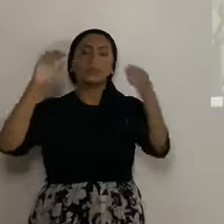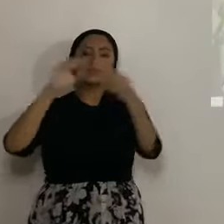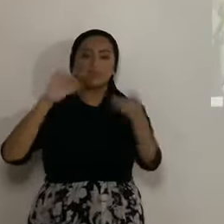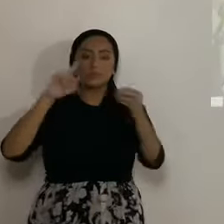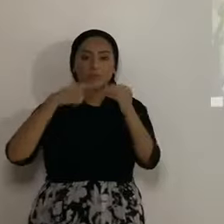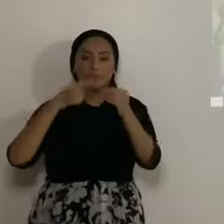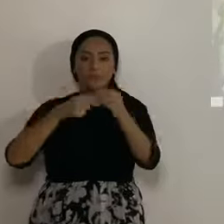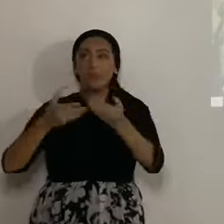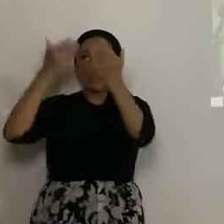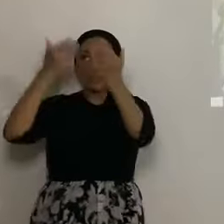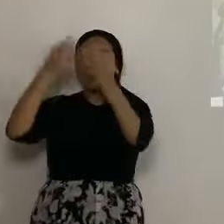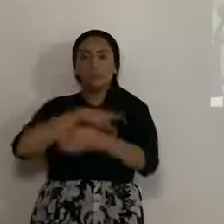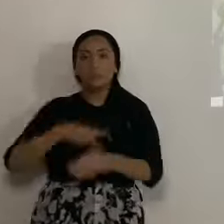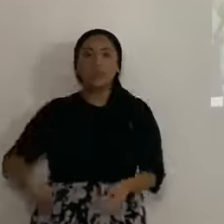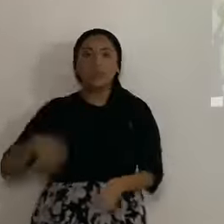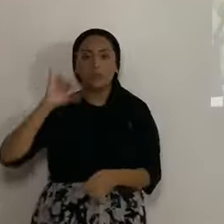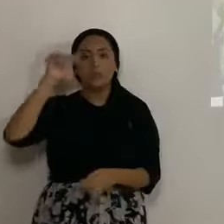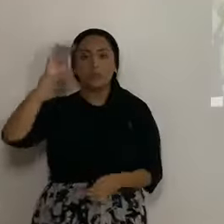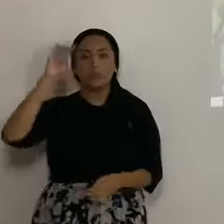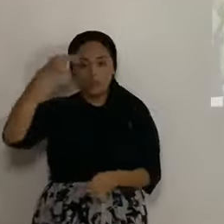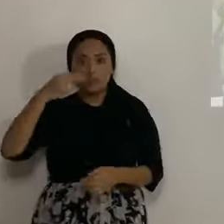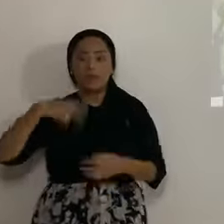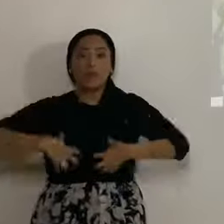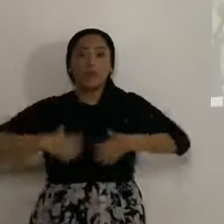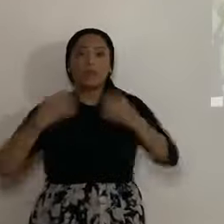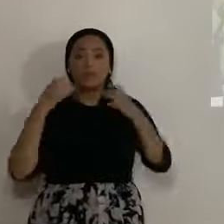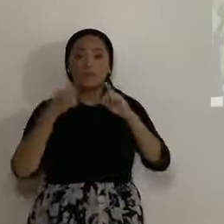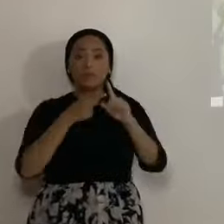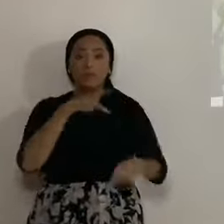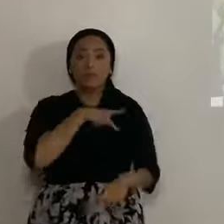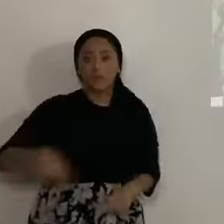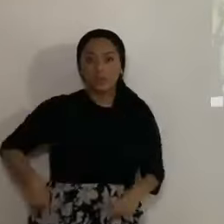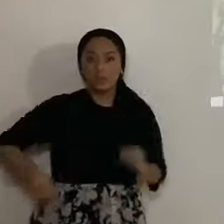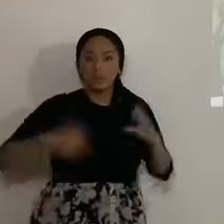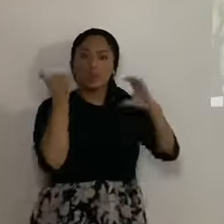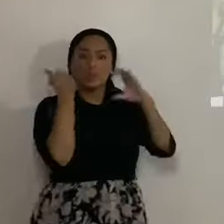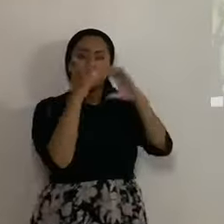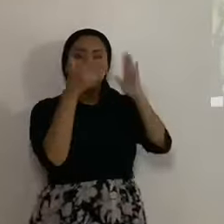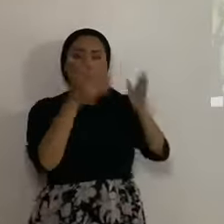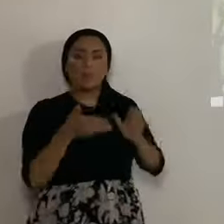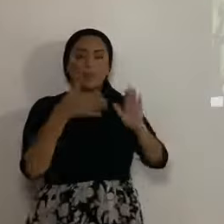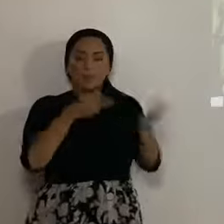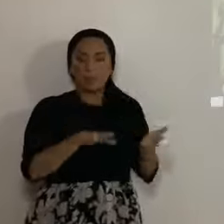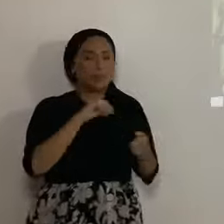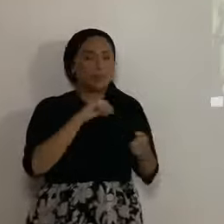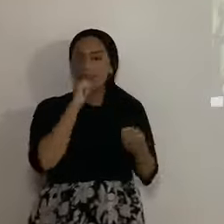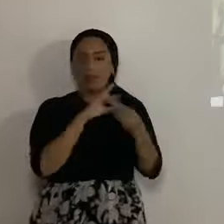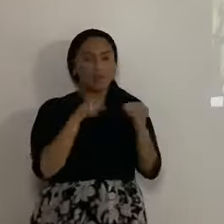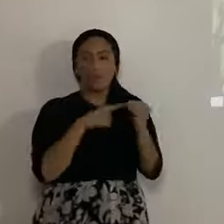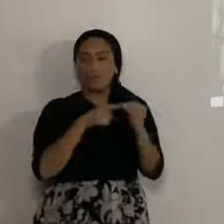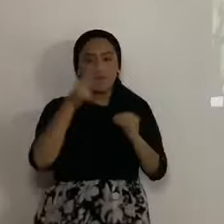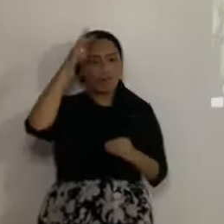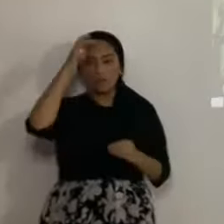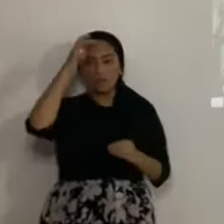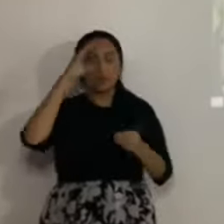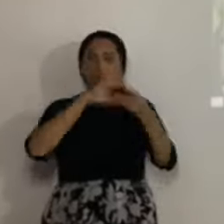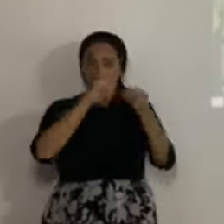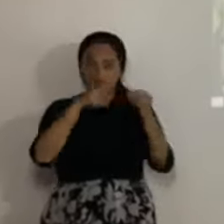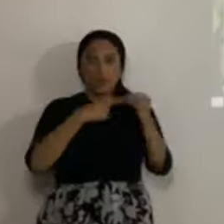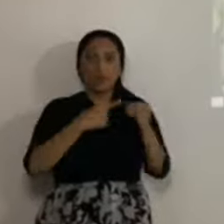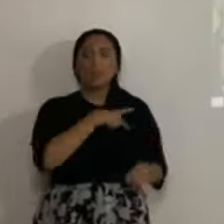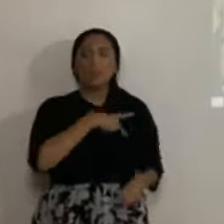al Rey Yahweh, ¿quién es Yahshua? La ira del Rey, es mensajero de muerte, aquí no se trata de un diablo, aquí se trata del